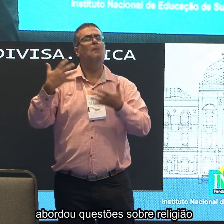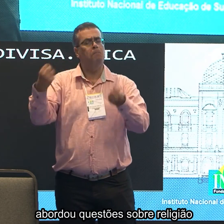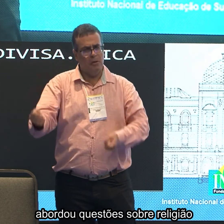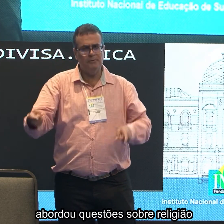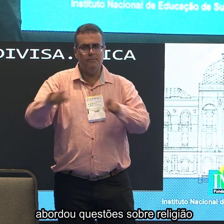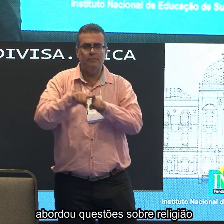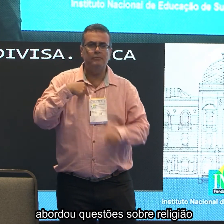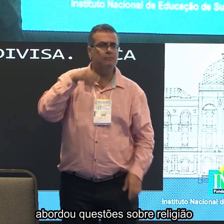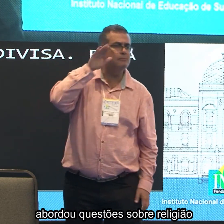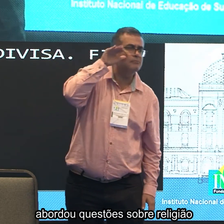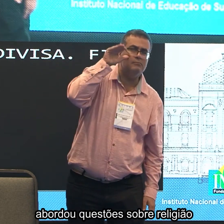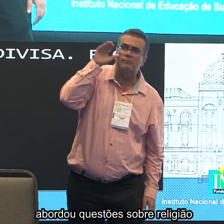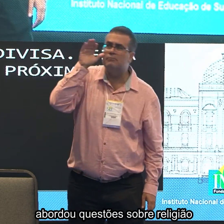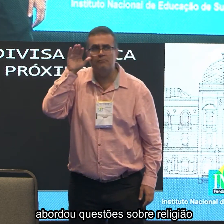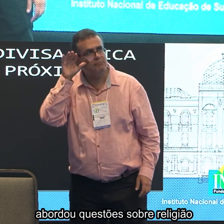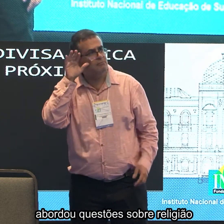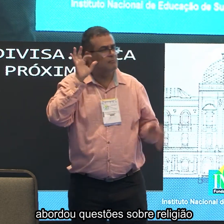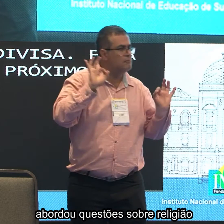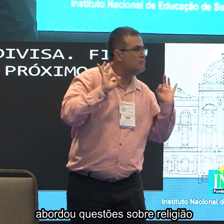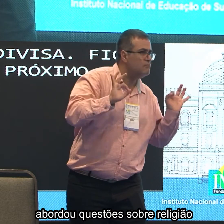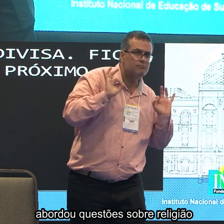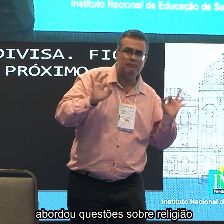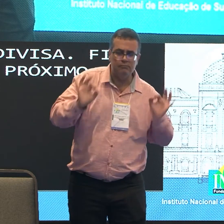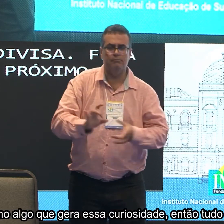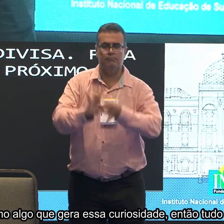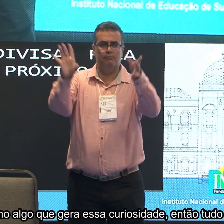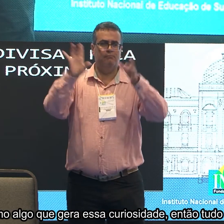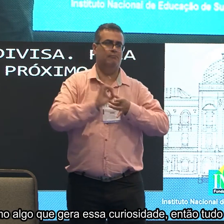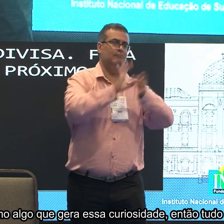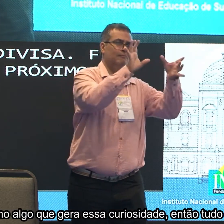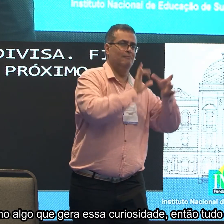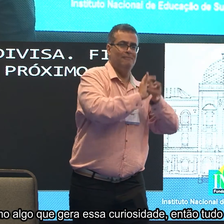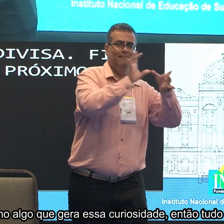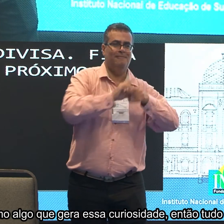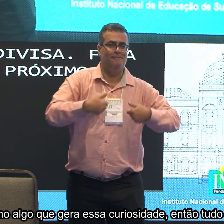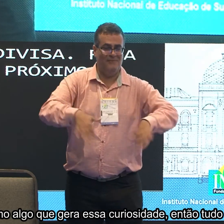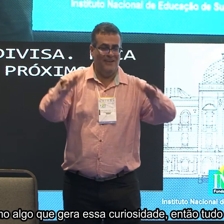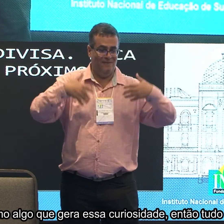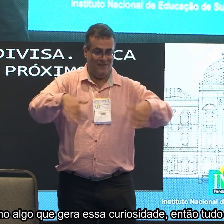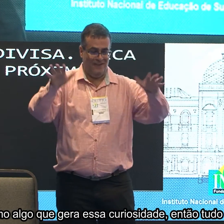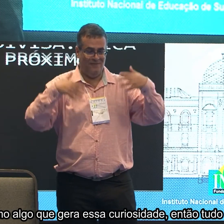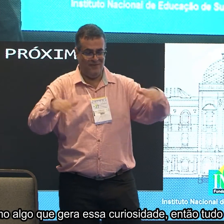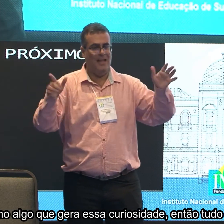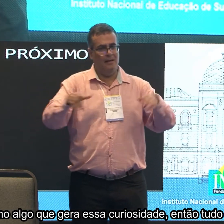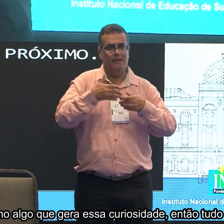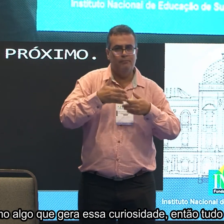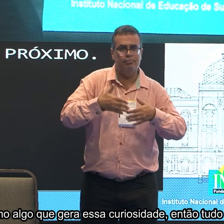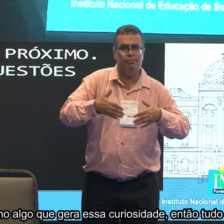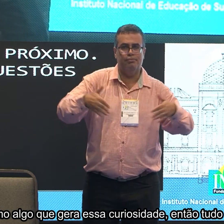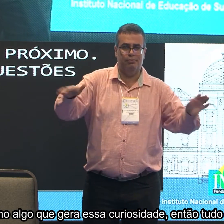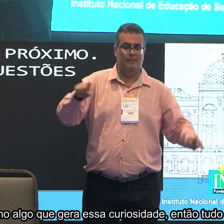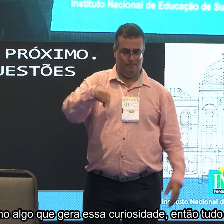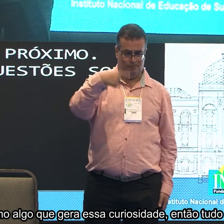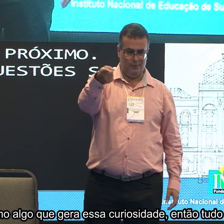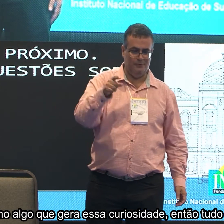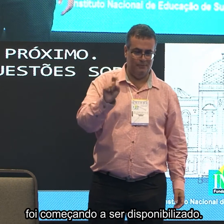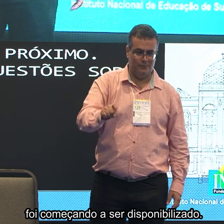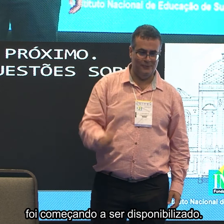E também abordou questões sobre a religião, como é algo que gera essa curiosidade, então tudo isso foi